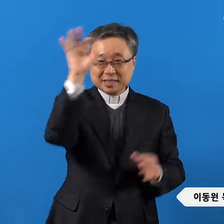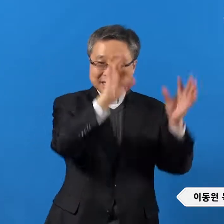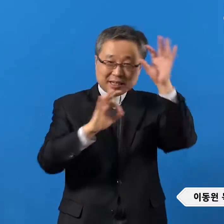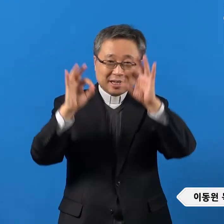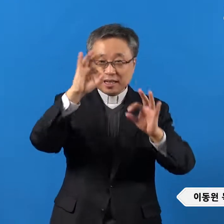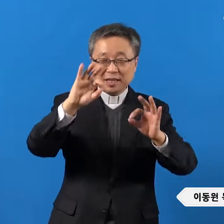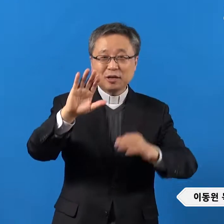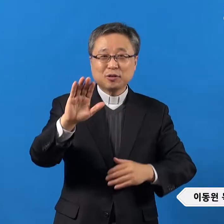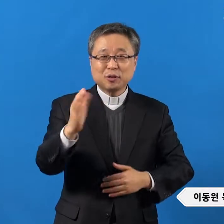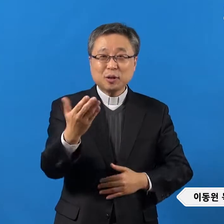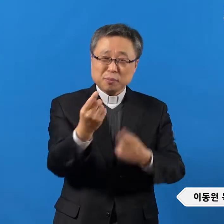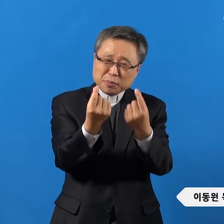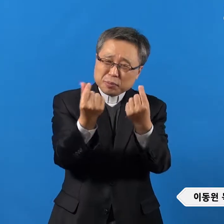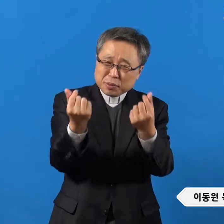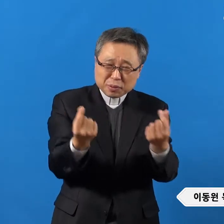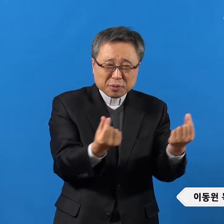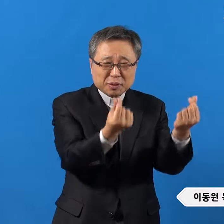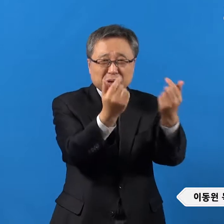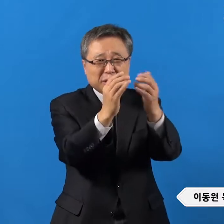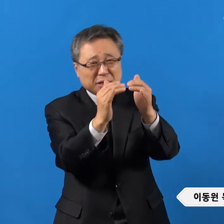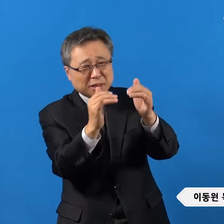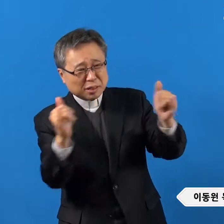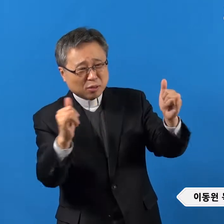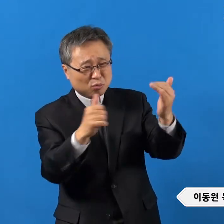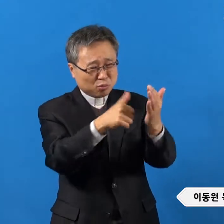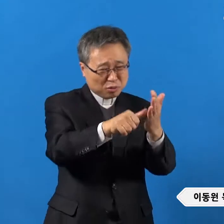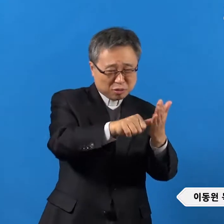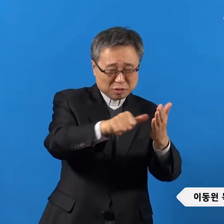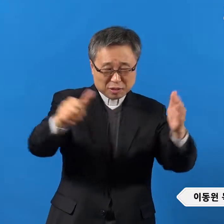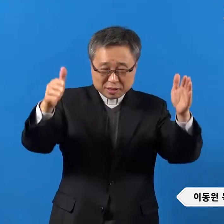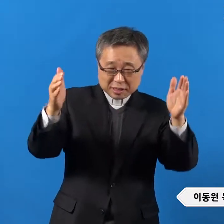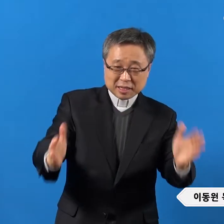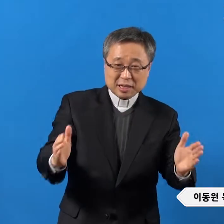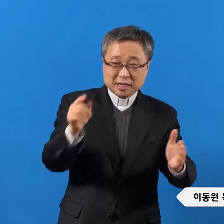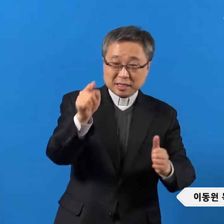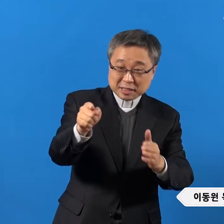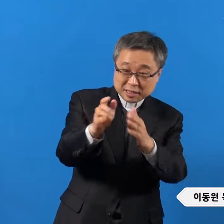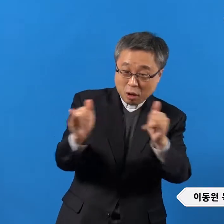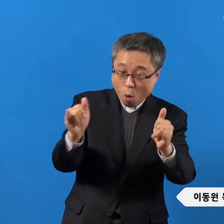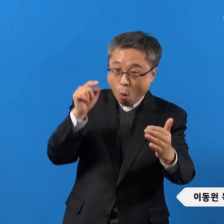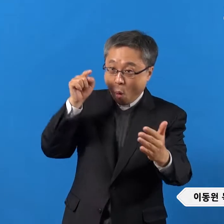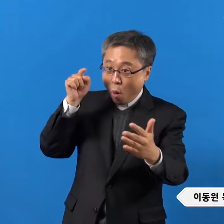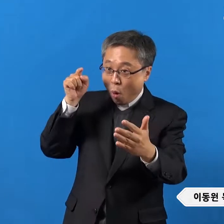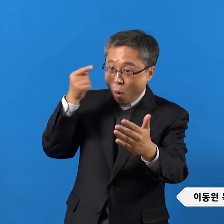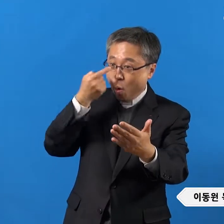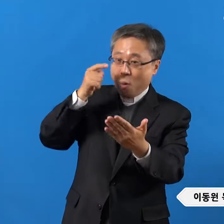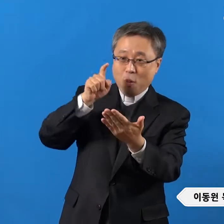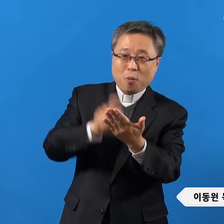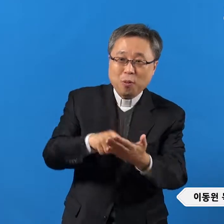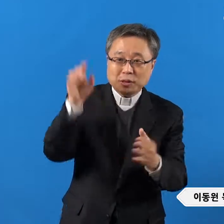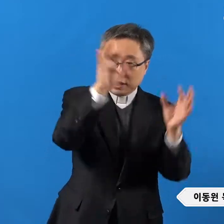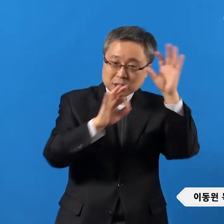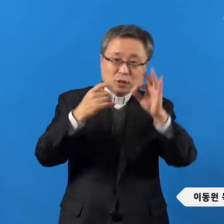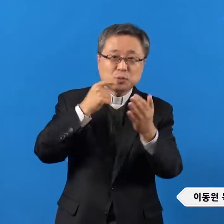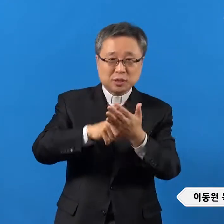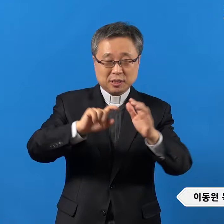비슷비슷한 사람들, 소품들 사이에서 그를 찾아낸다는 일이 쉽지 않습니다. 우리 시대 이 게임